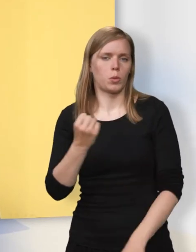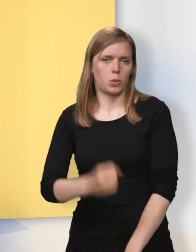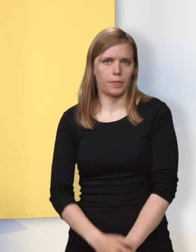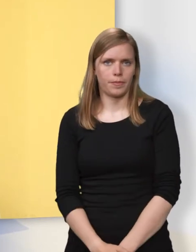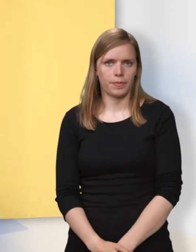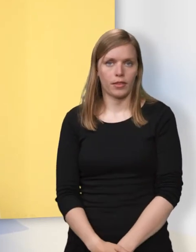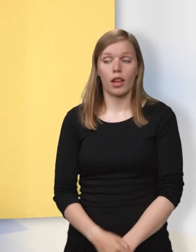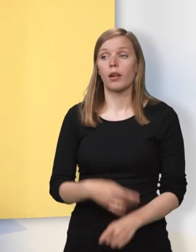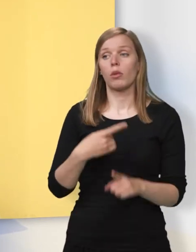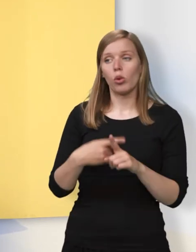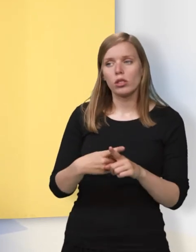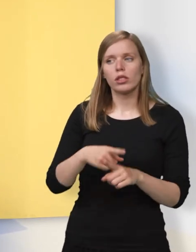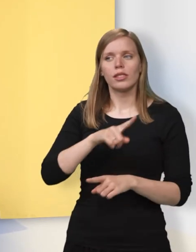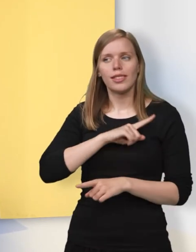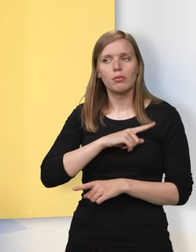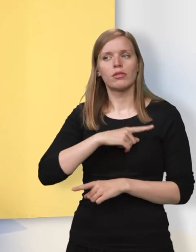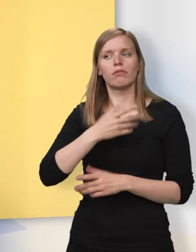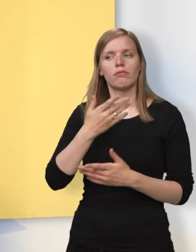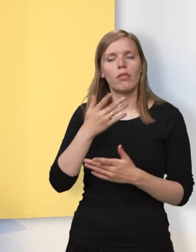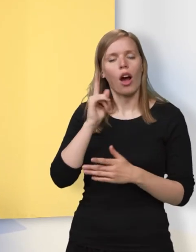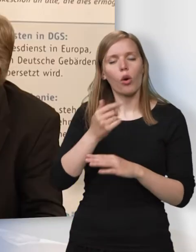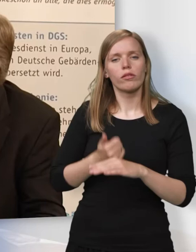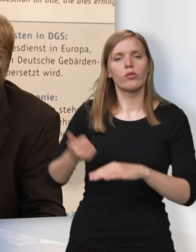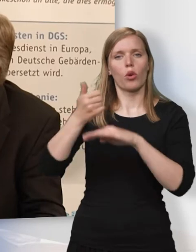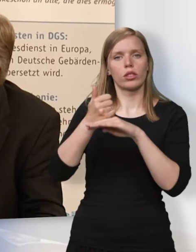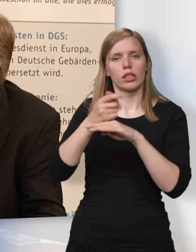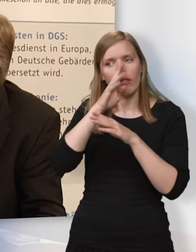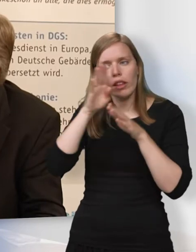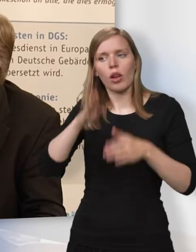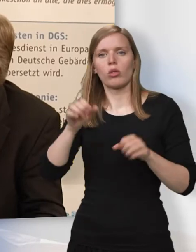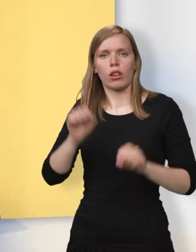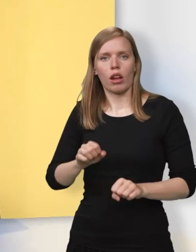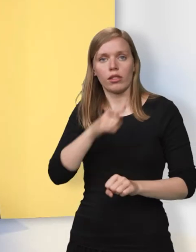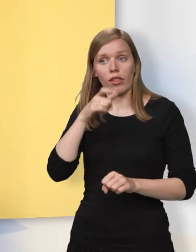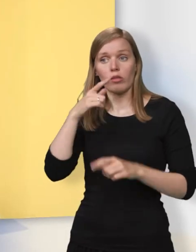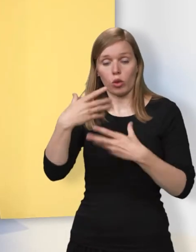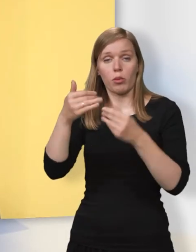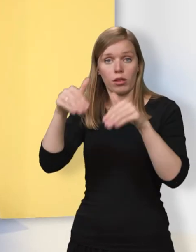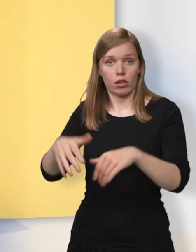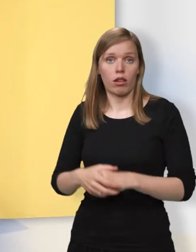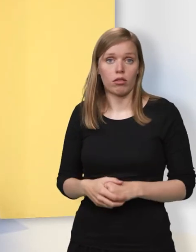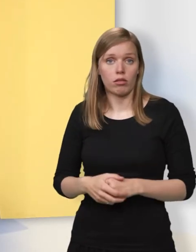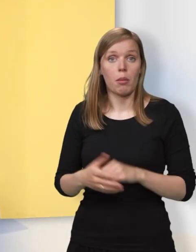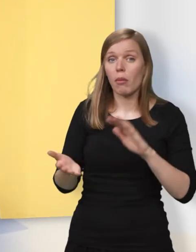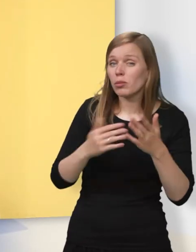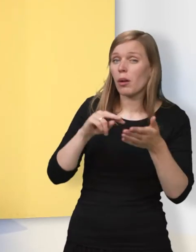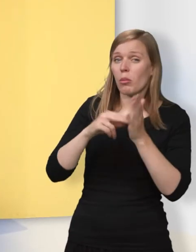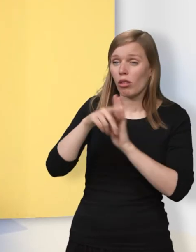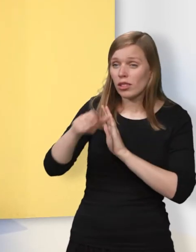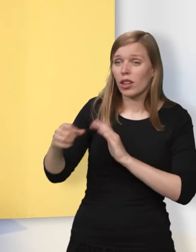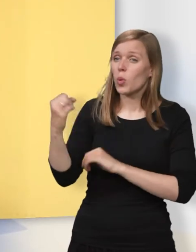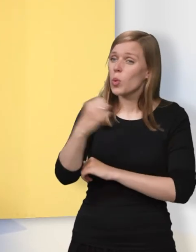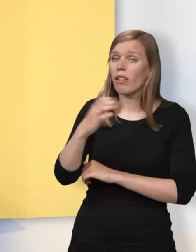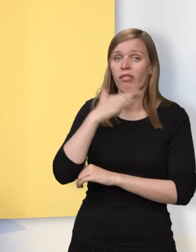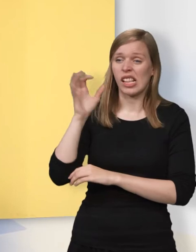wollen, verantwortliche, vertrauenswürdige Vorgesetzte. Das fängt an bei Politikern, die oft gescholten sind, aber bei denen